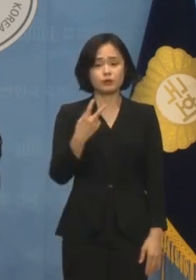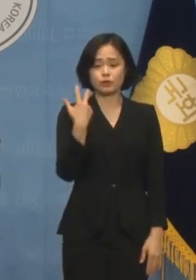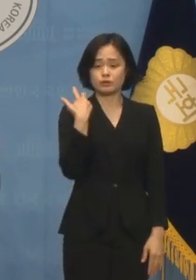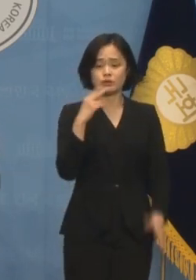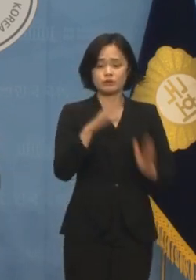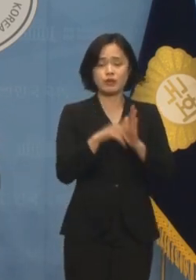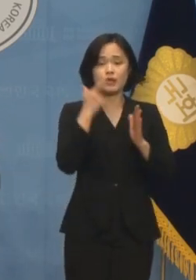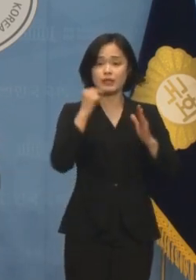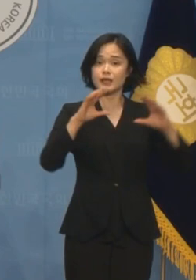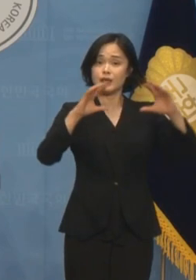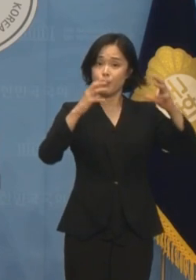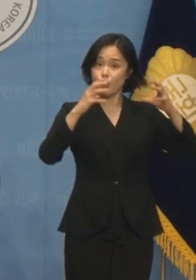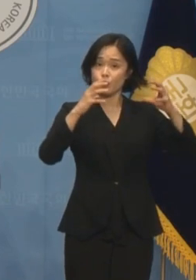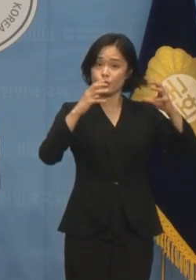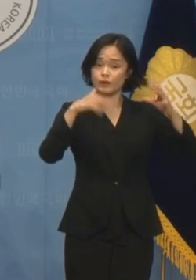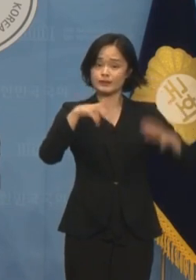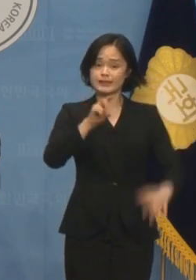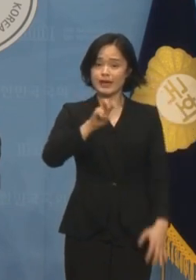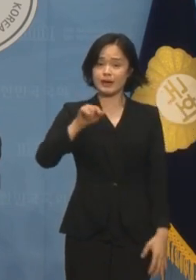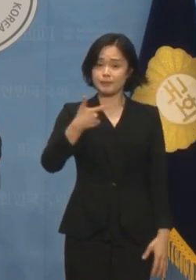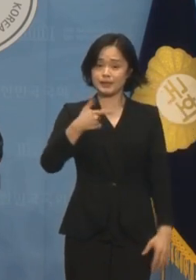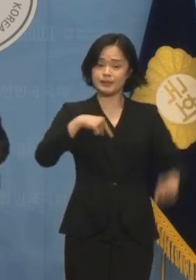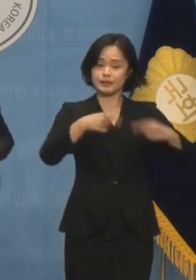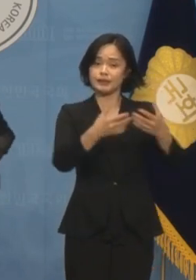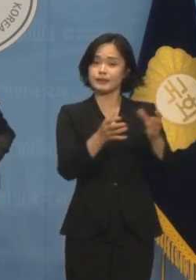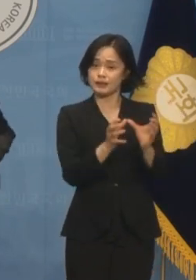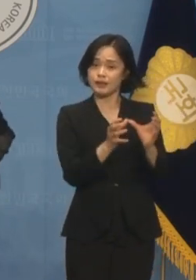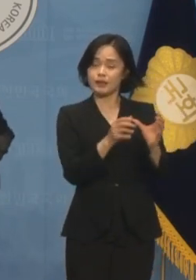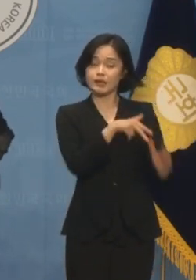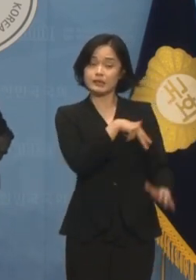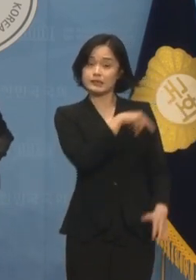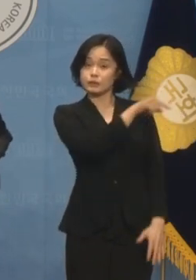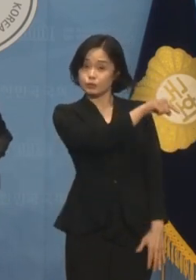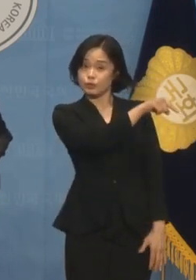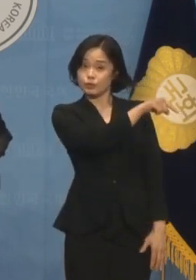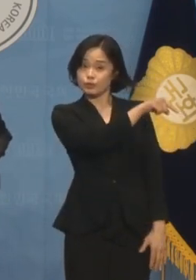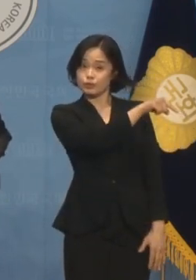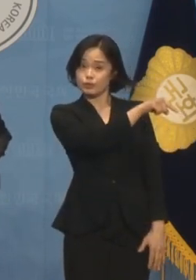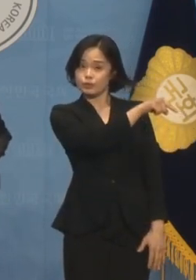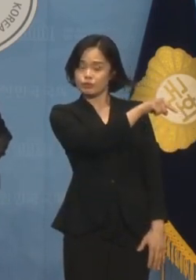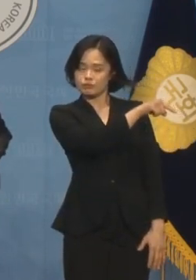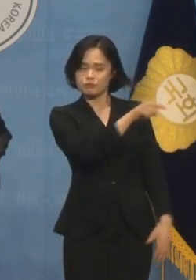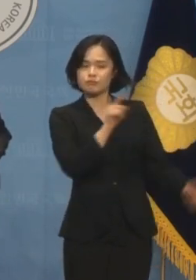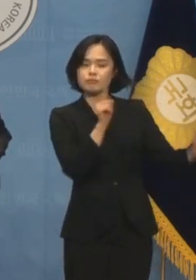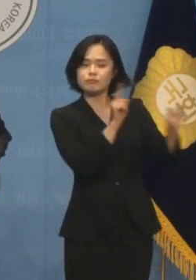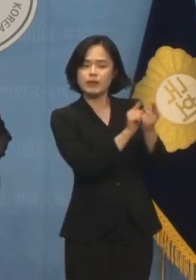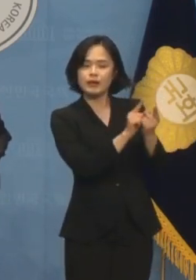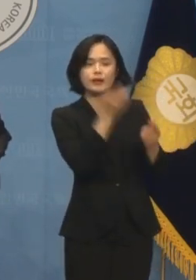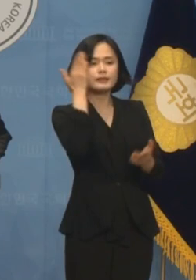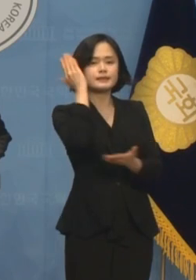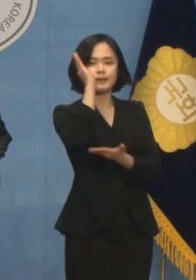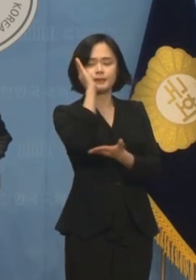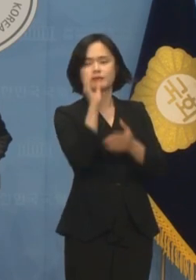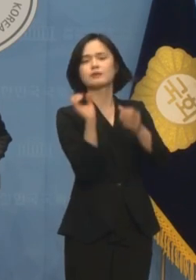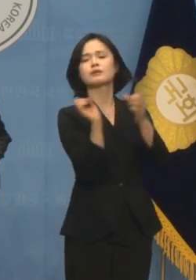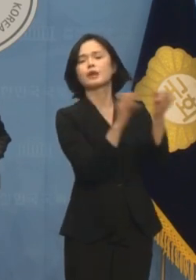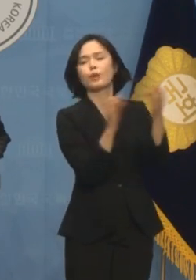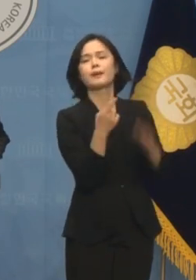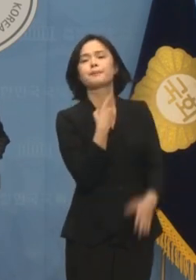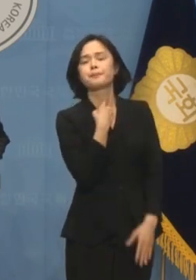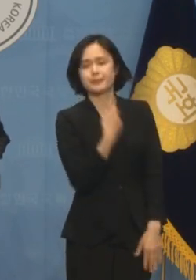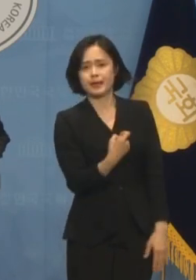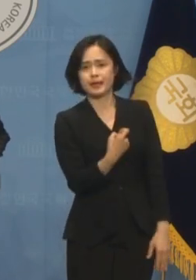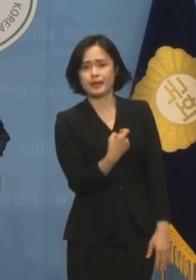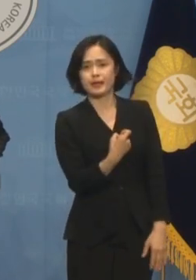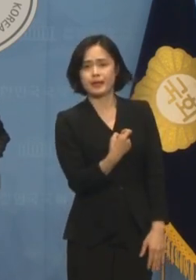일본 자민당 의원들과 모처에서 세미나를 하면서 이 사태에 대해서